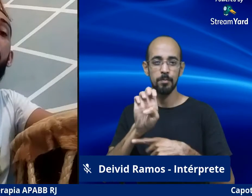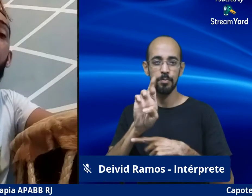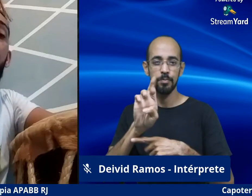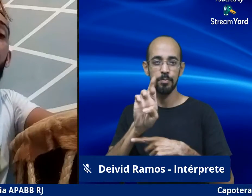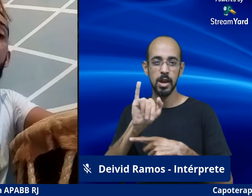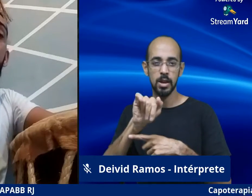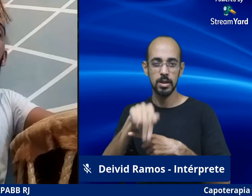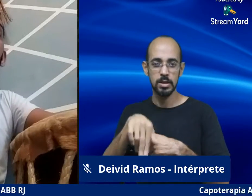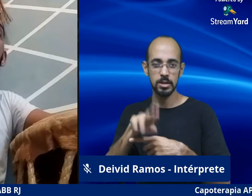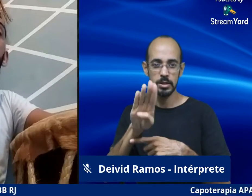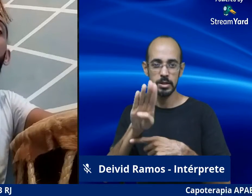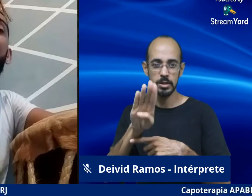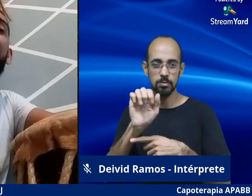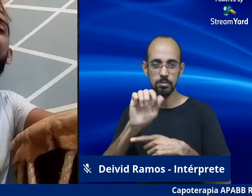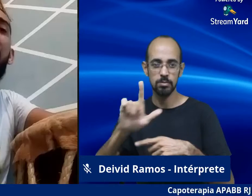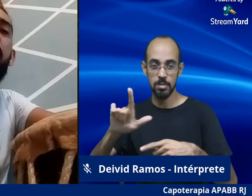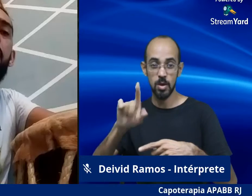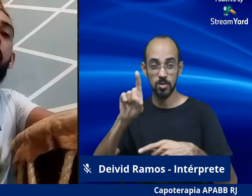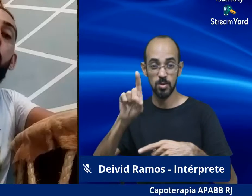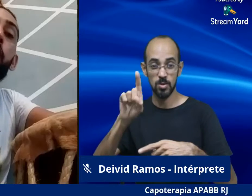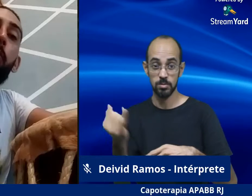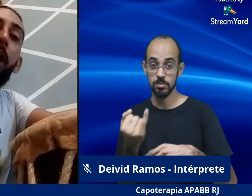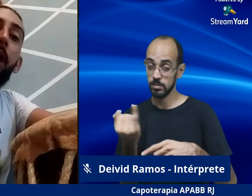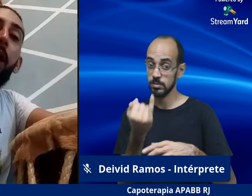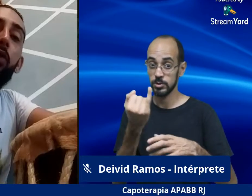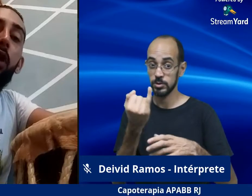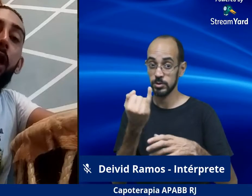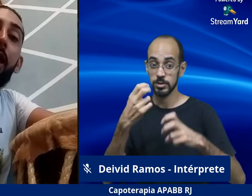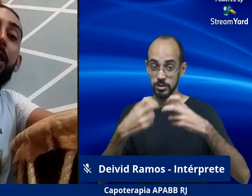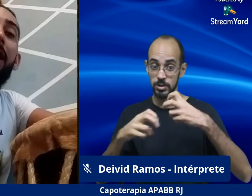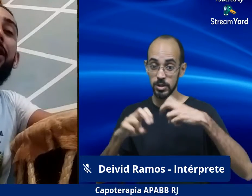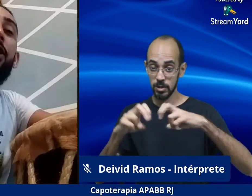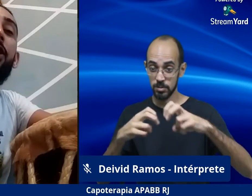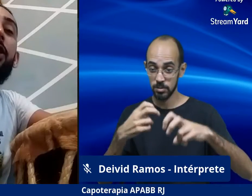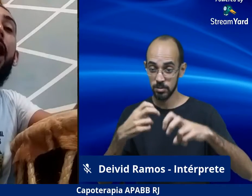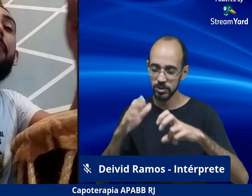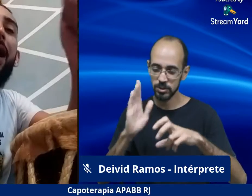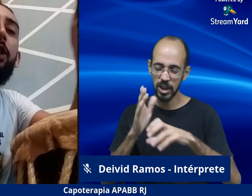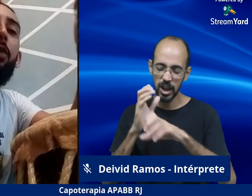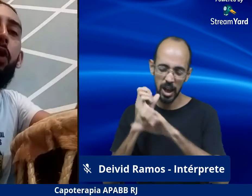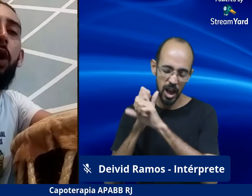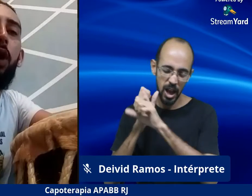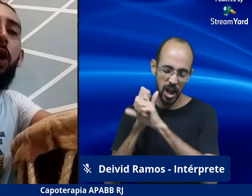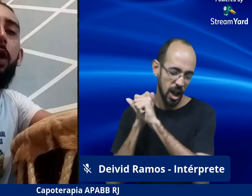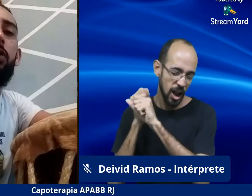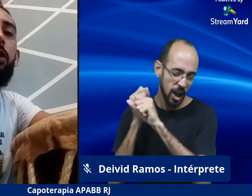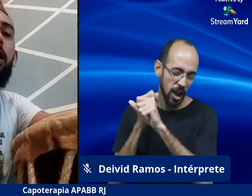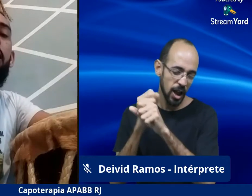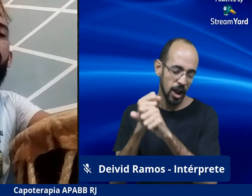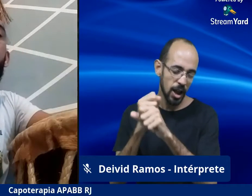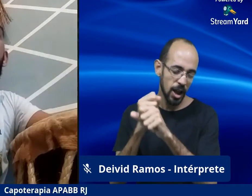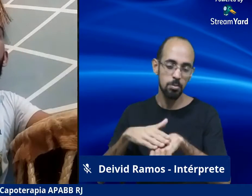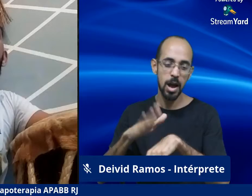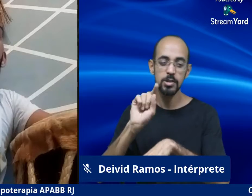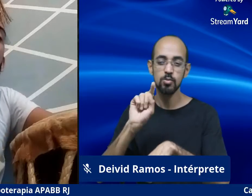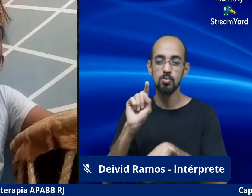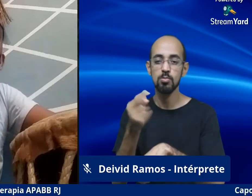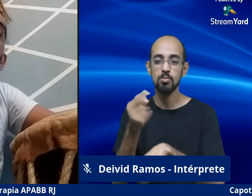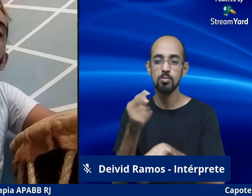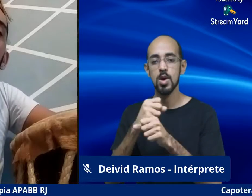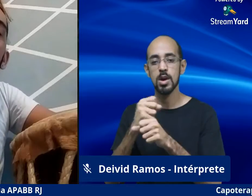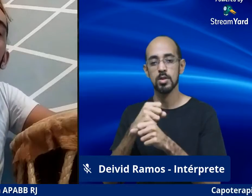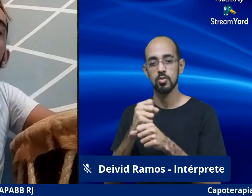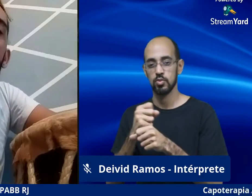capoeira, ele é um instrumento milenar, é um instrumento que já existe há mais de 1000 anos. Mas se